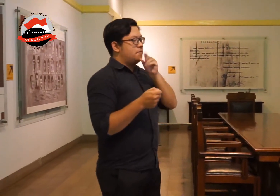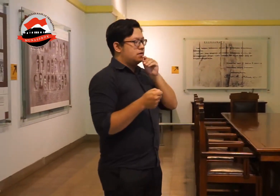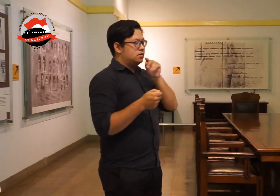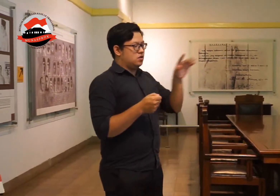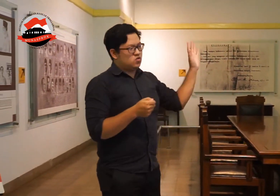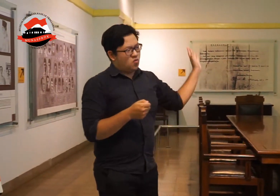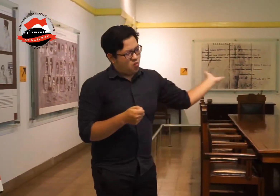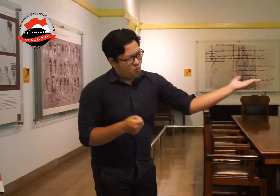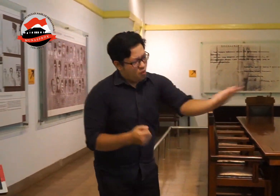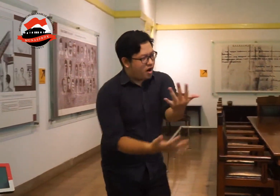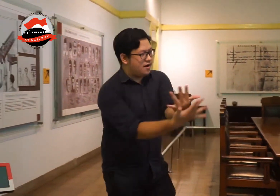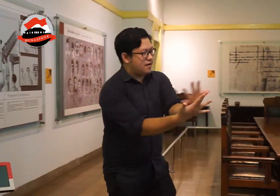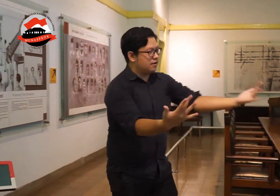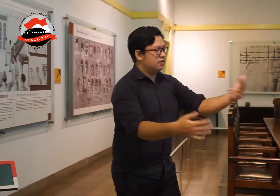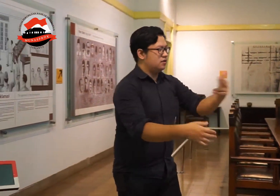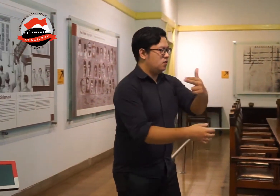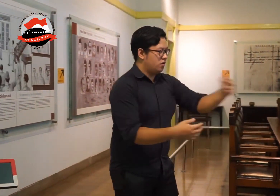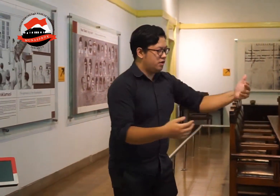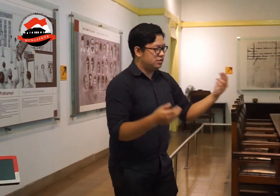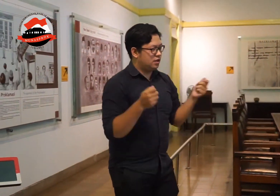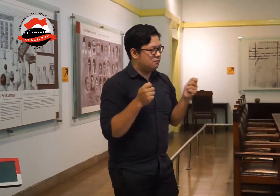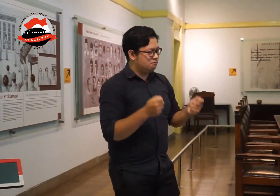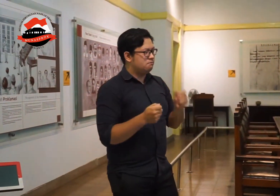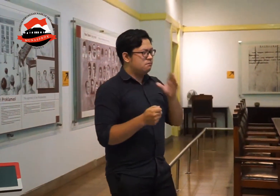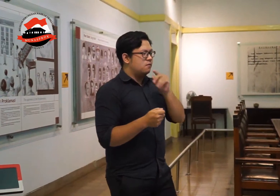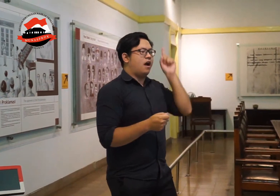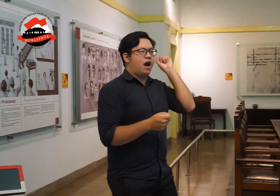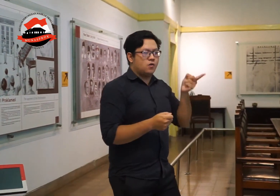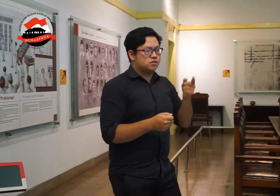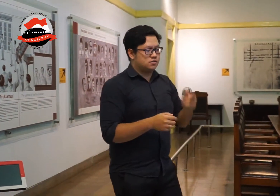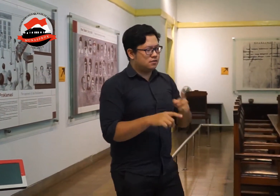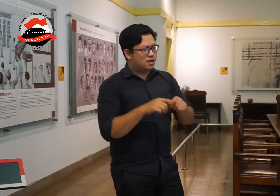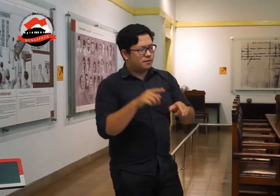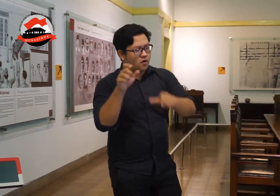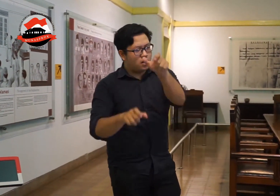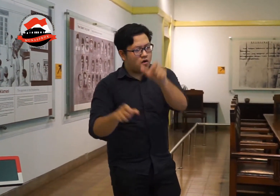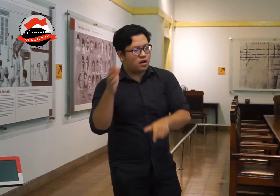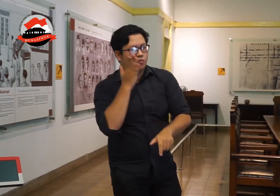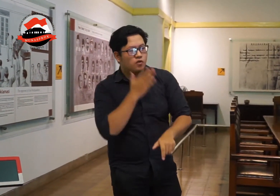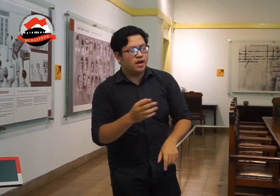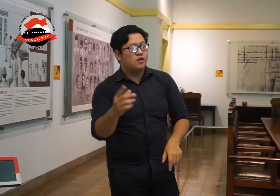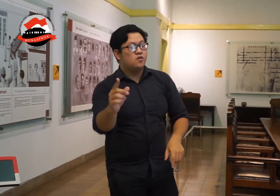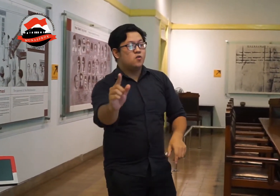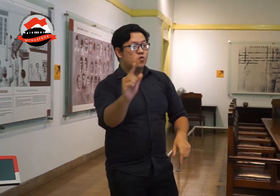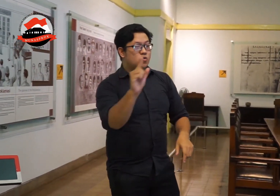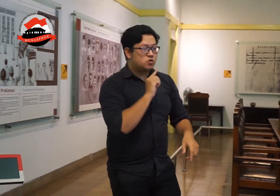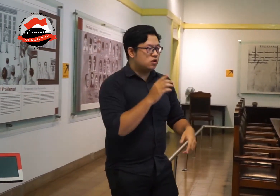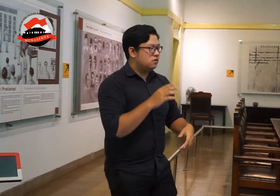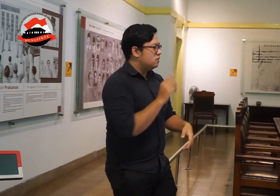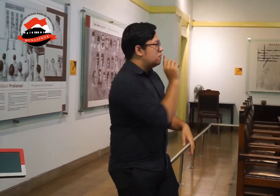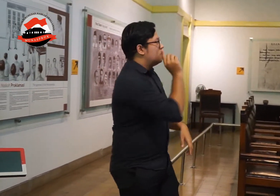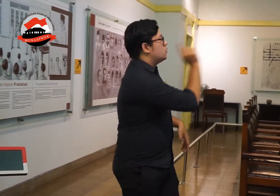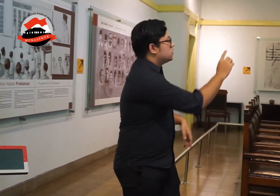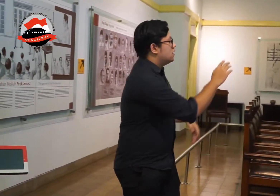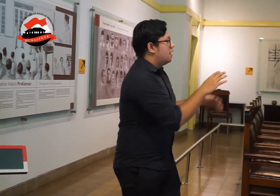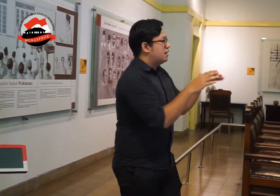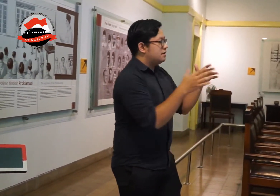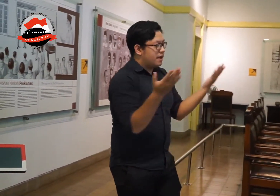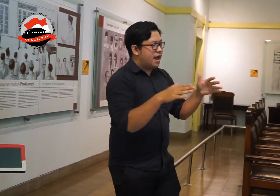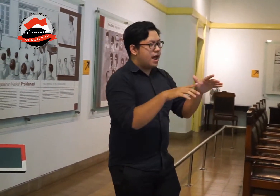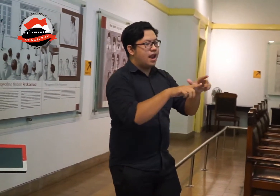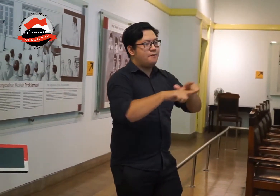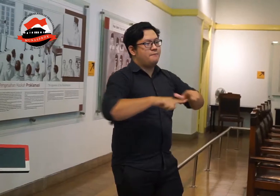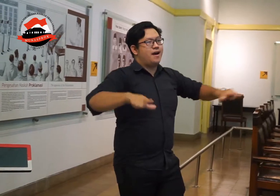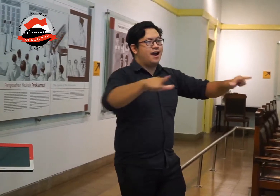rakyat Indonesia. Usulan dari pemuda dibacakannya di lapangan Ikada.